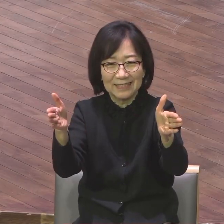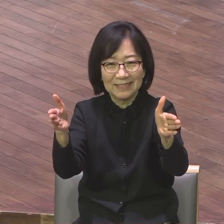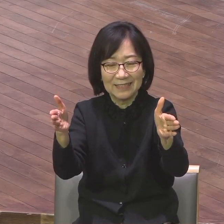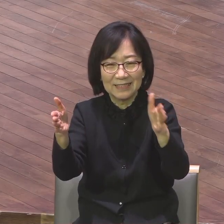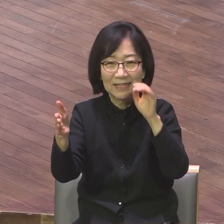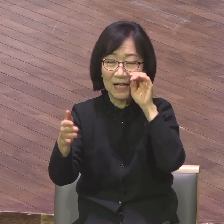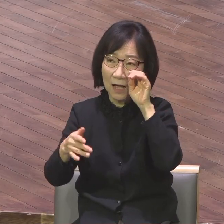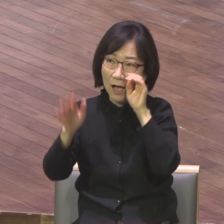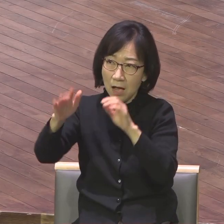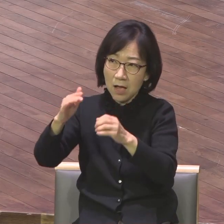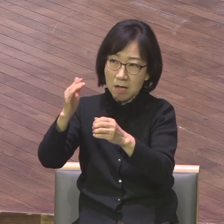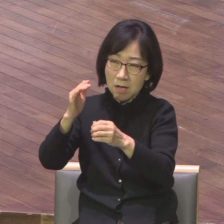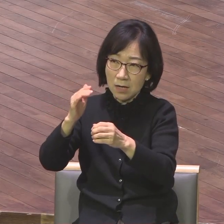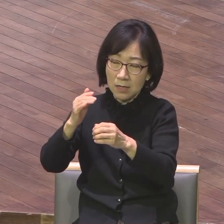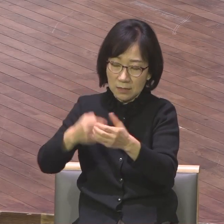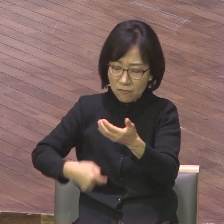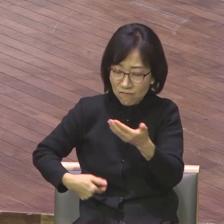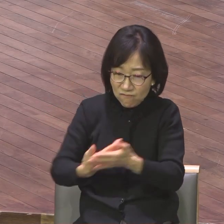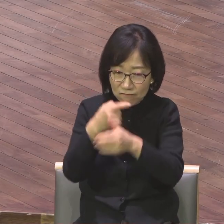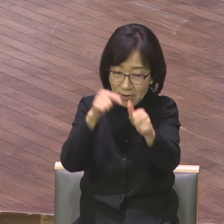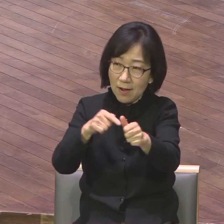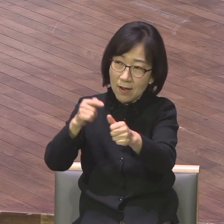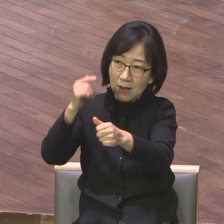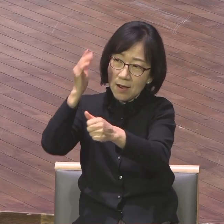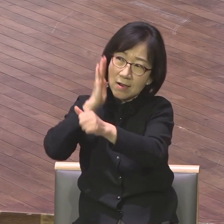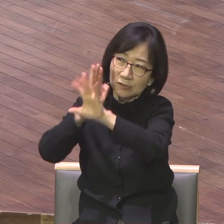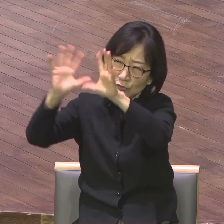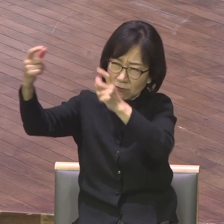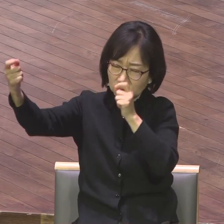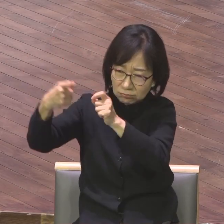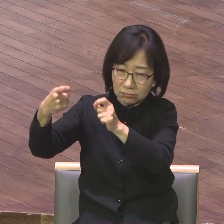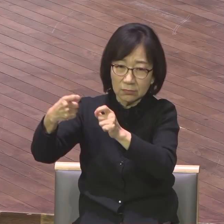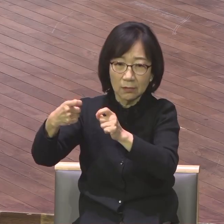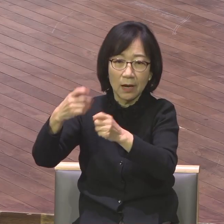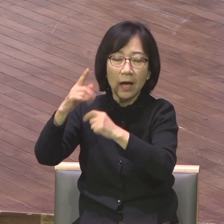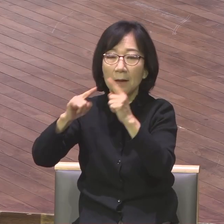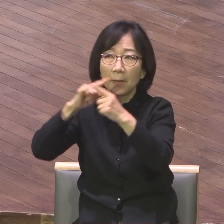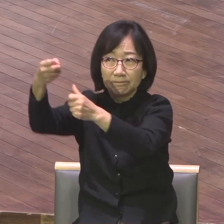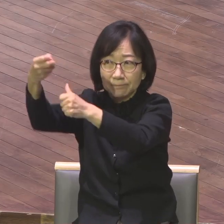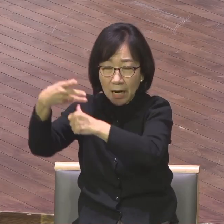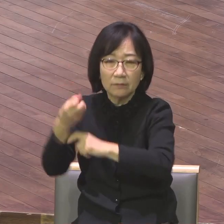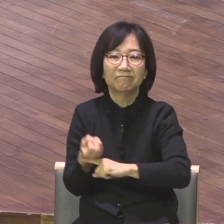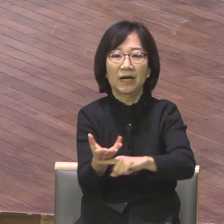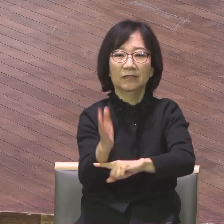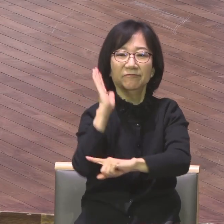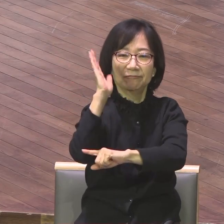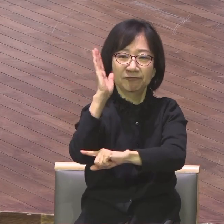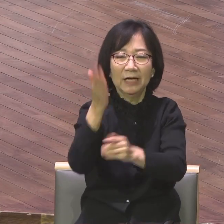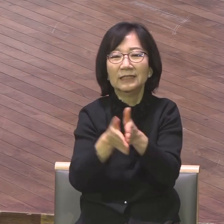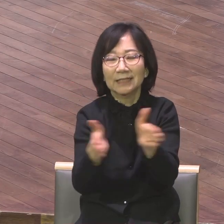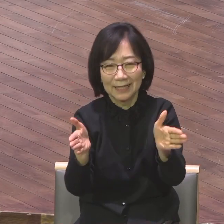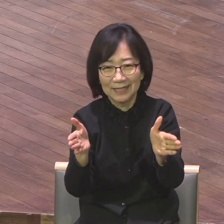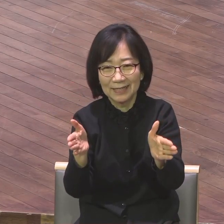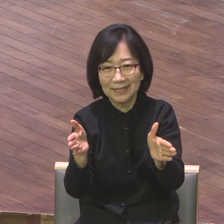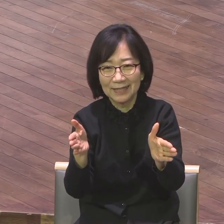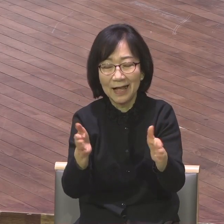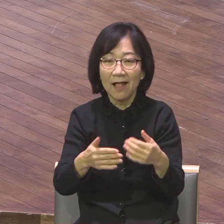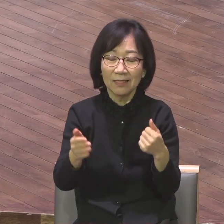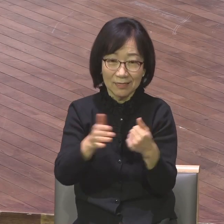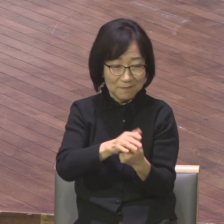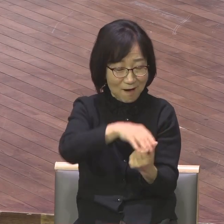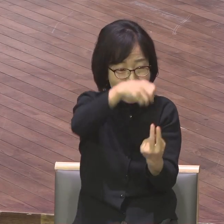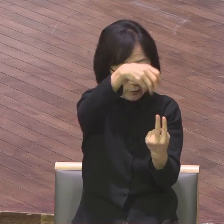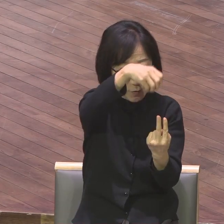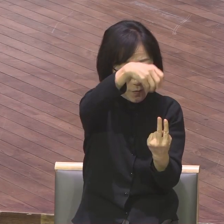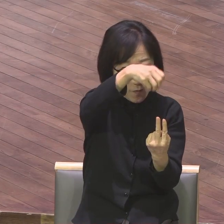세례요한 통해서 이스라엘에 전파가 된 것입니다. 자, 그러니 당시 세례요한은